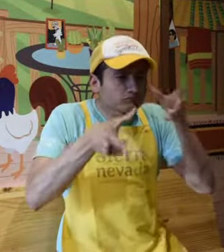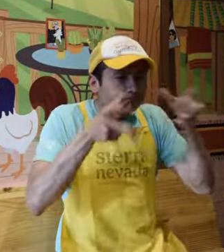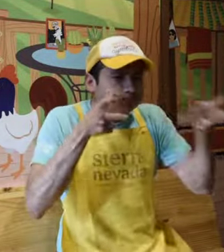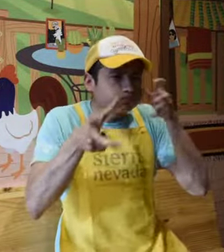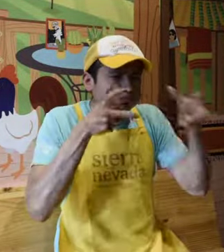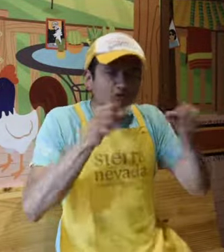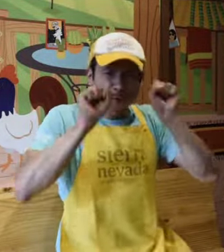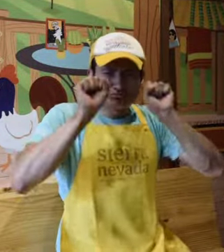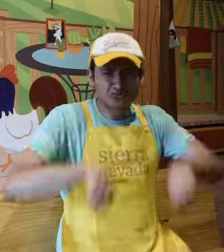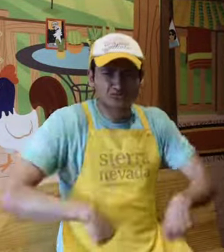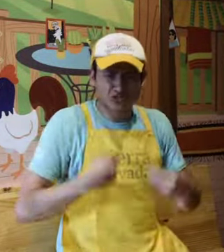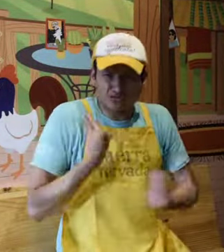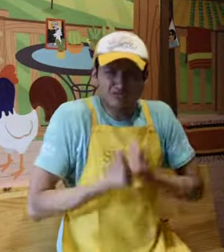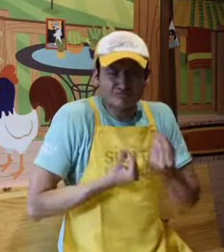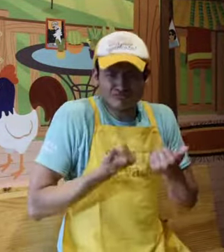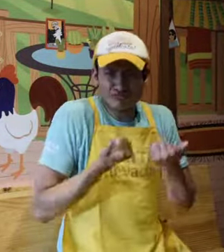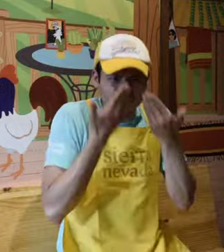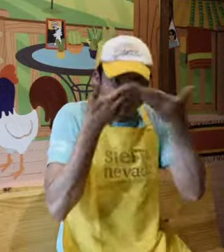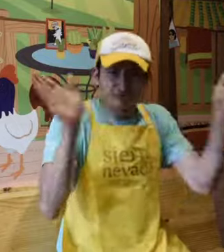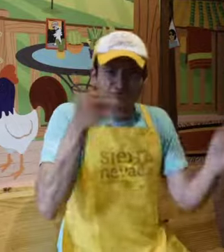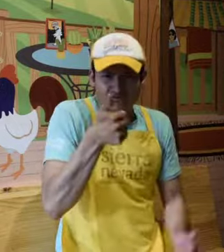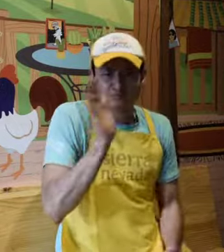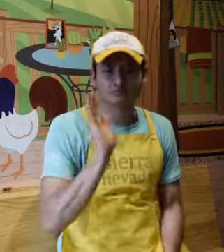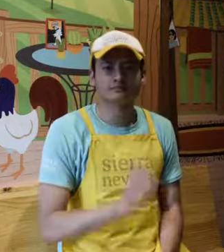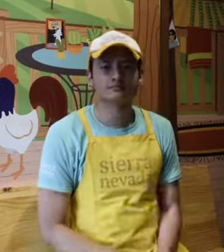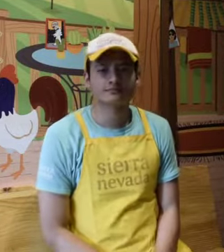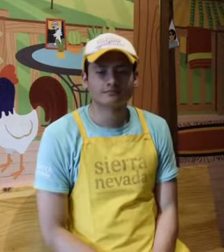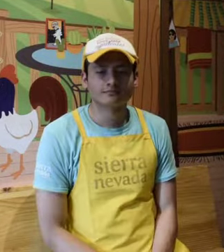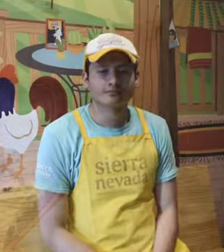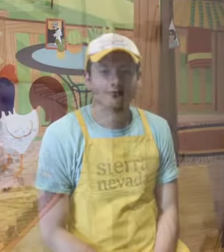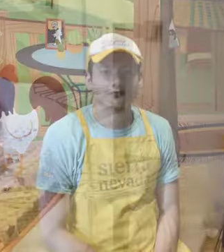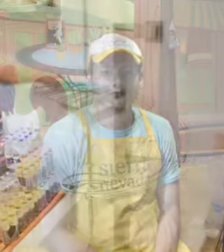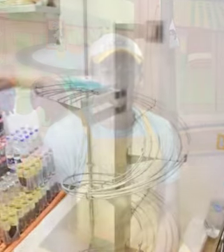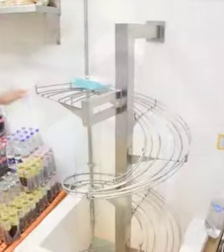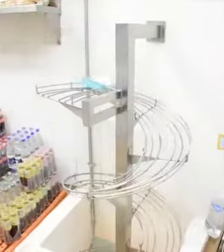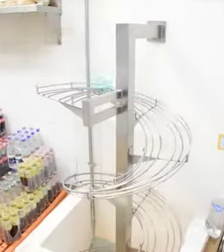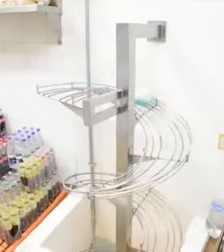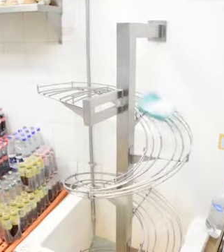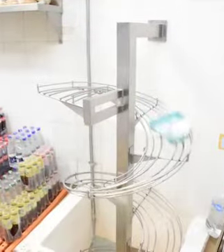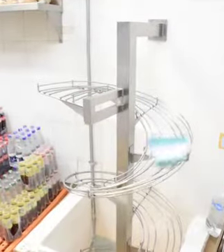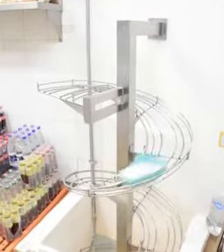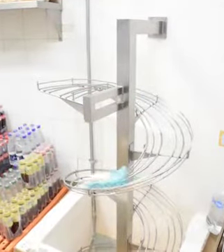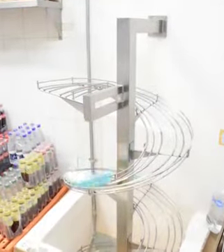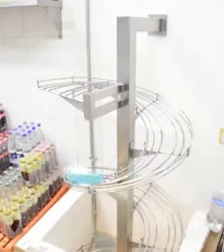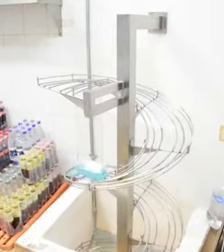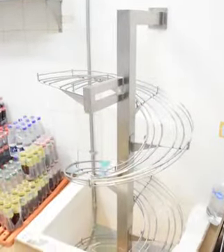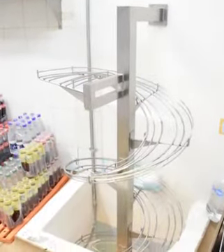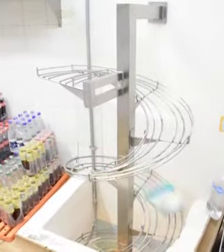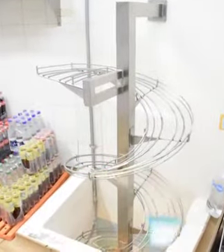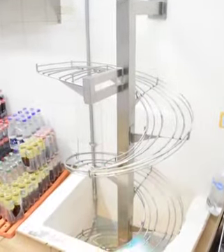de la mejor manera. Además, como persona sorda, soy muy hábil visualmente y puedo hacer las cosas que me